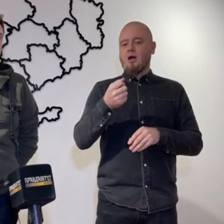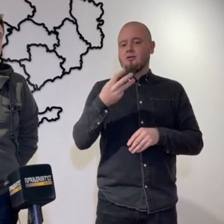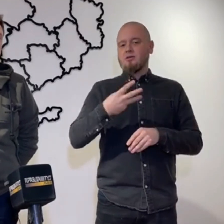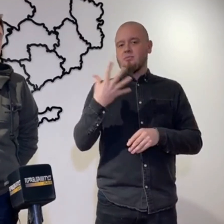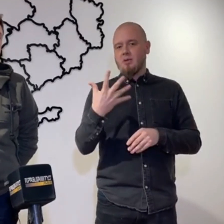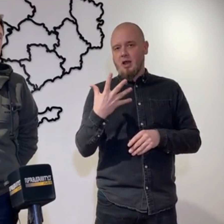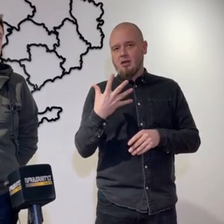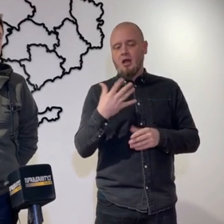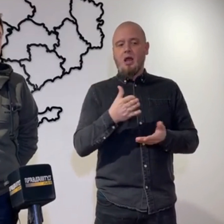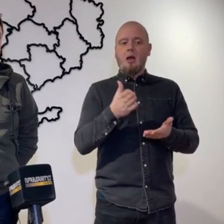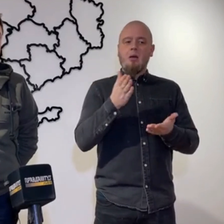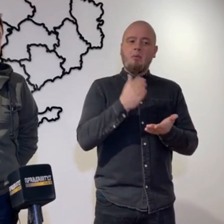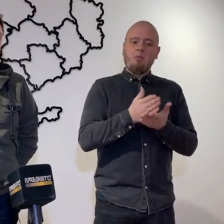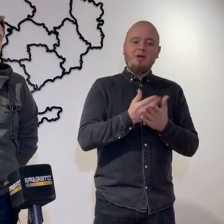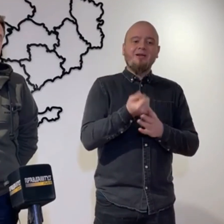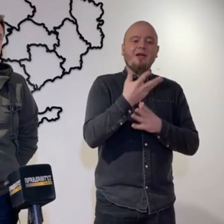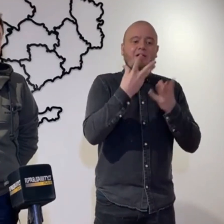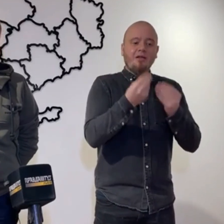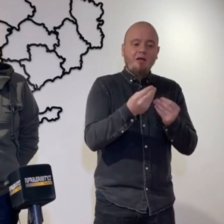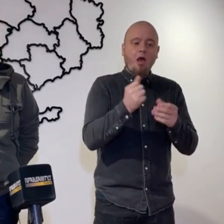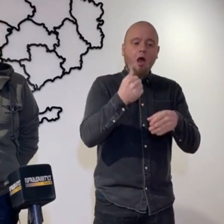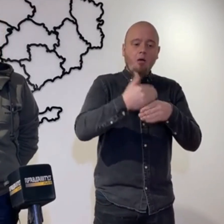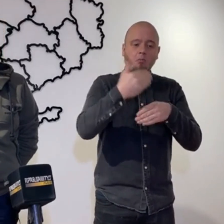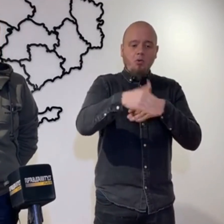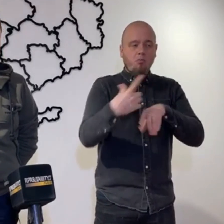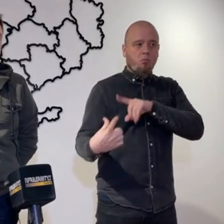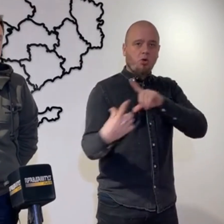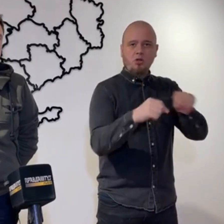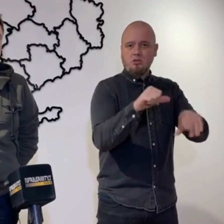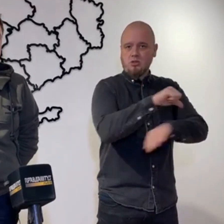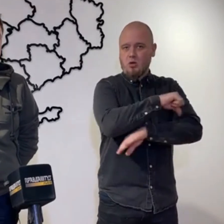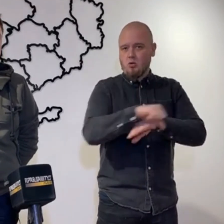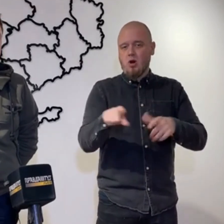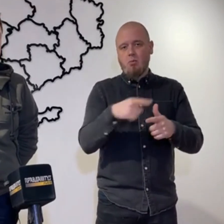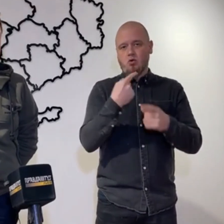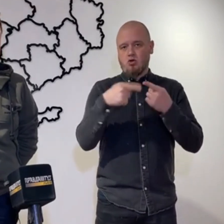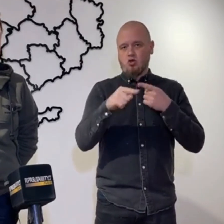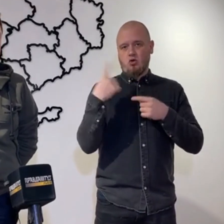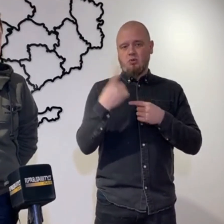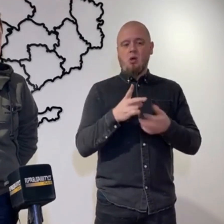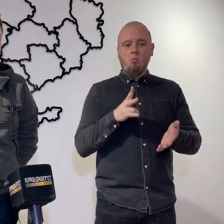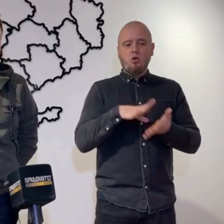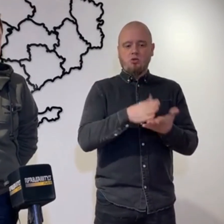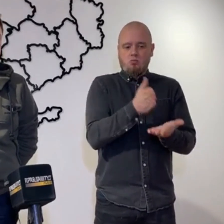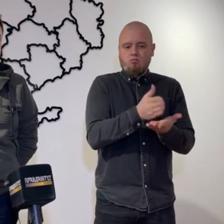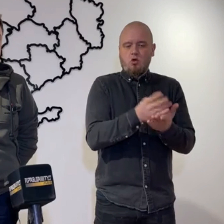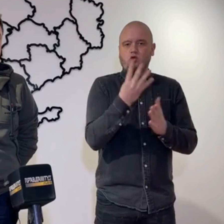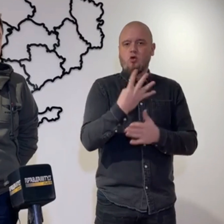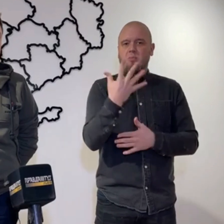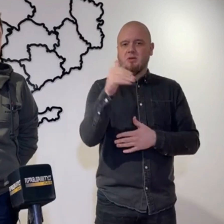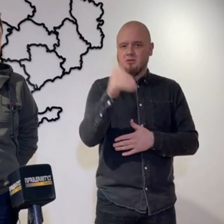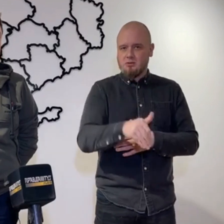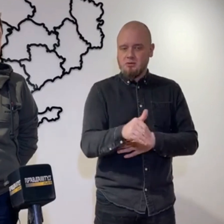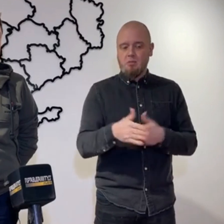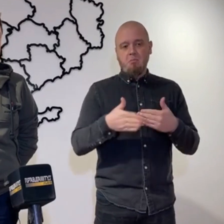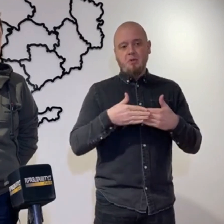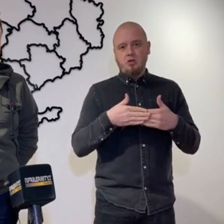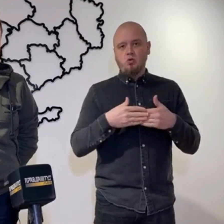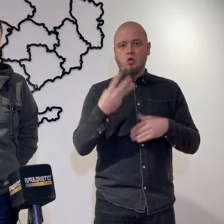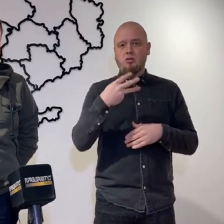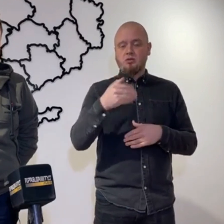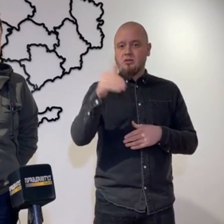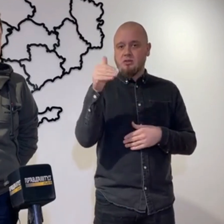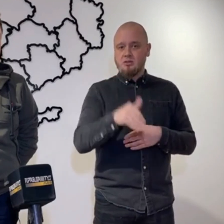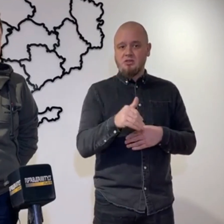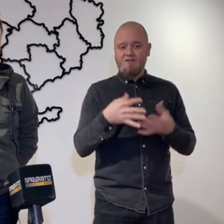35 або перебували кілька днів, або переїхали за кордон, або інші області. Постійно перебувають 45 тисяч. Близько